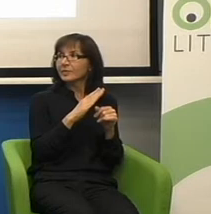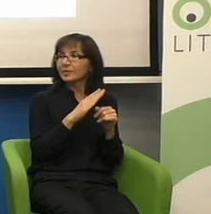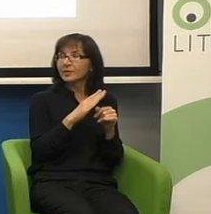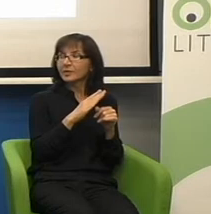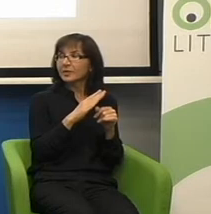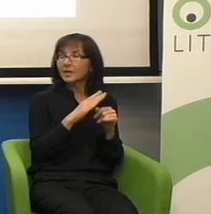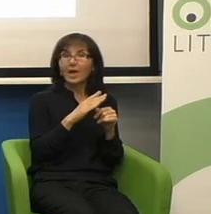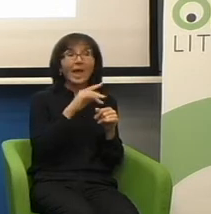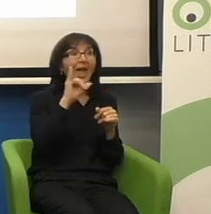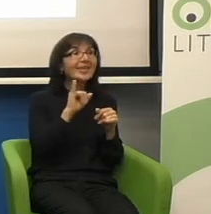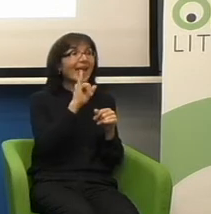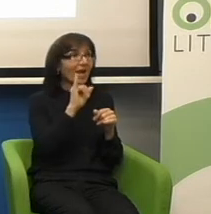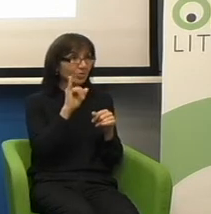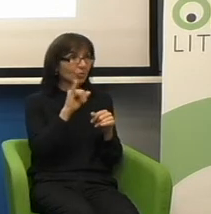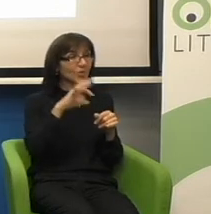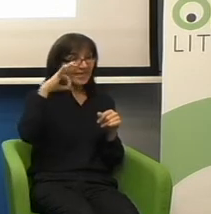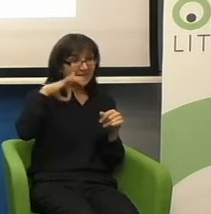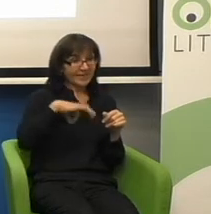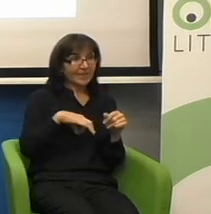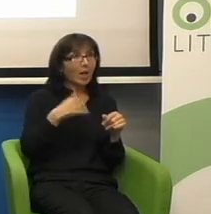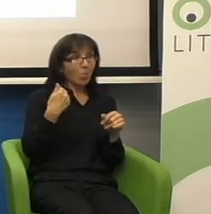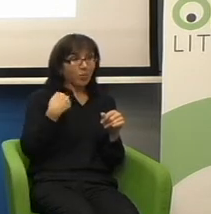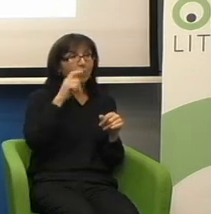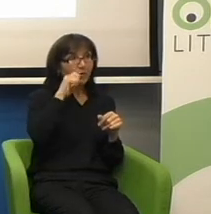oni, Janusz Walentynowicz, czyli syn pani Anny,